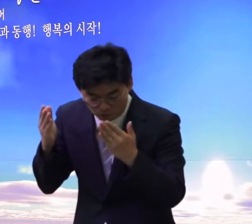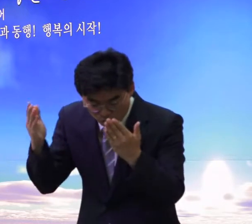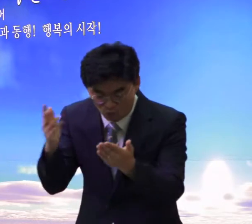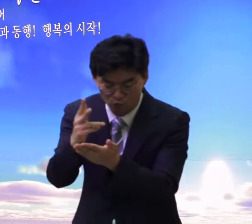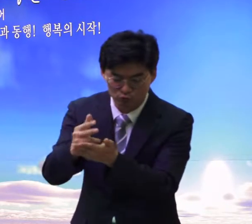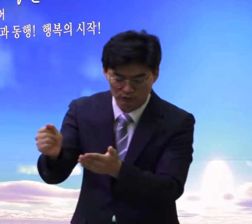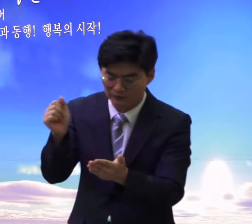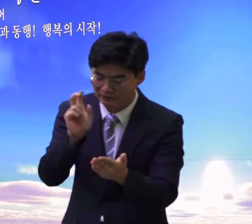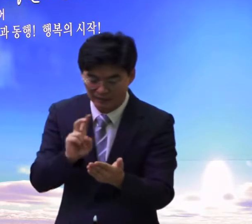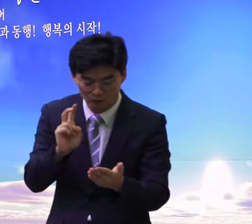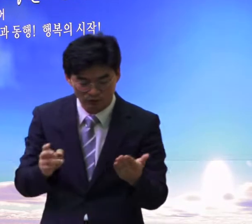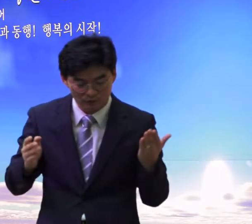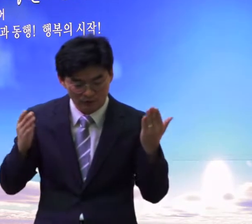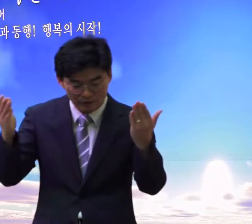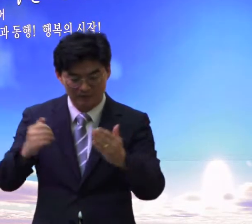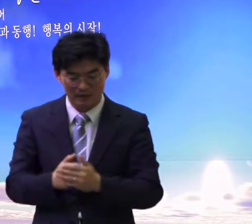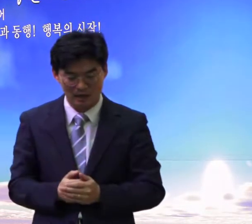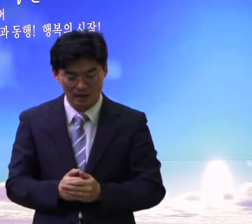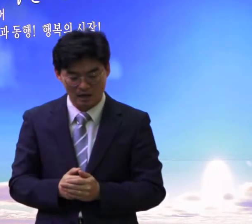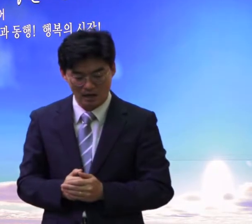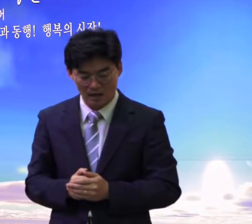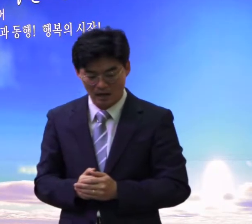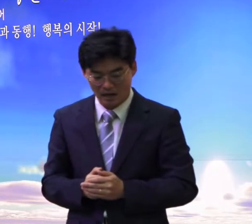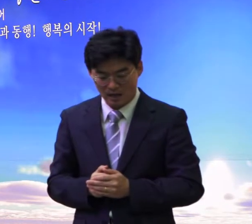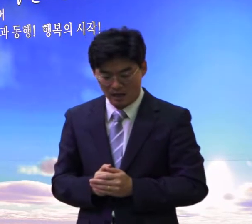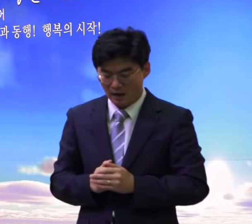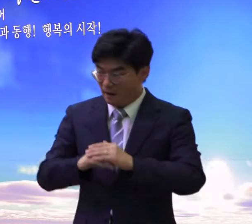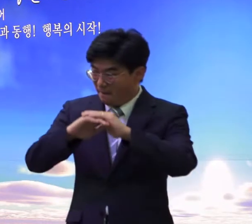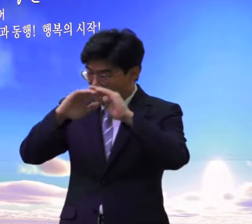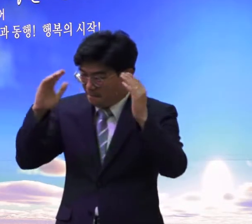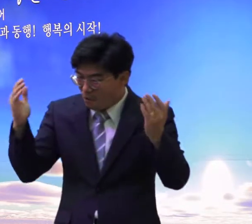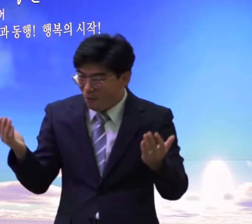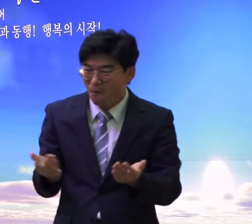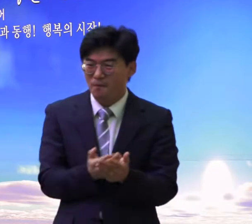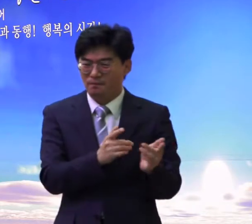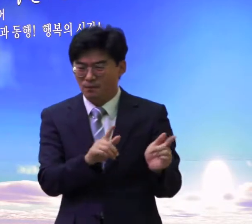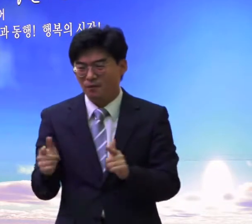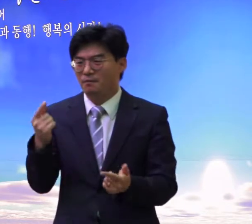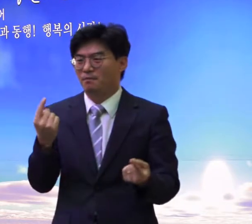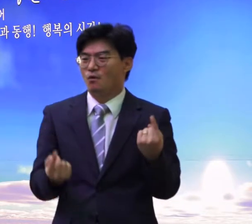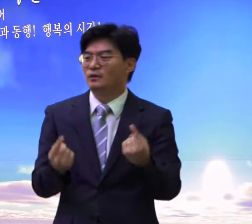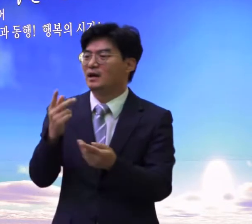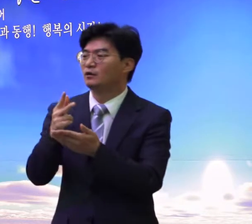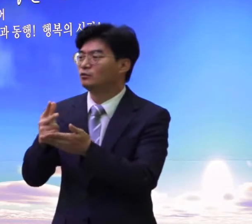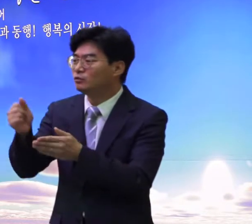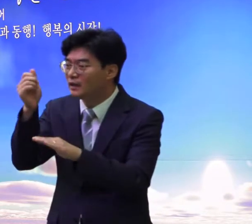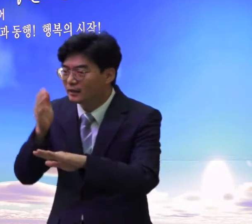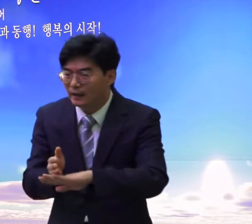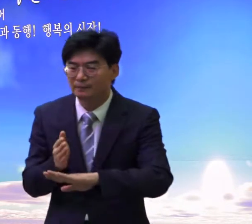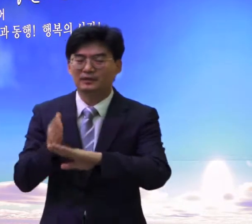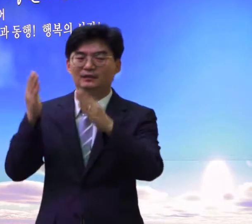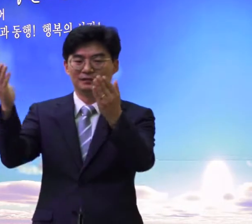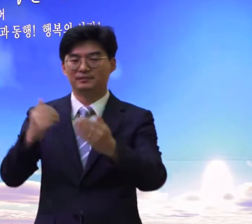찬송하리이다. 내가 만민 중에서 주께 감사하며 문 나라 중에서 주님을 찬양하겠습니다.